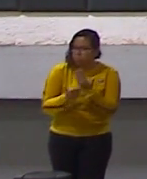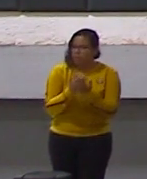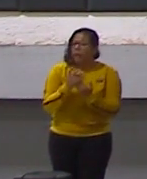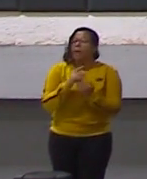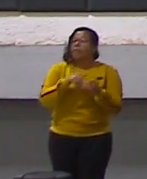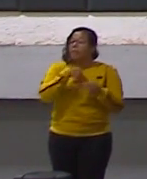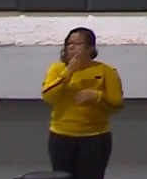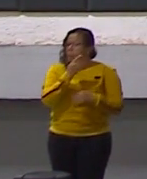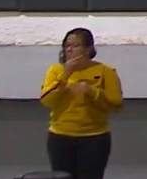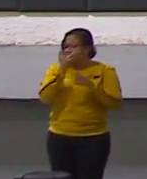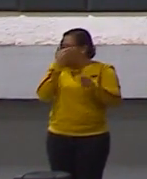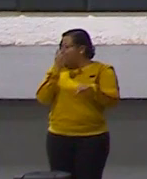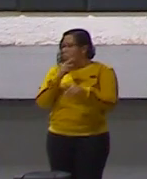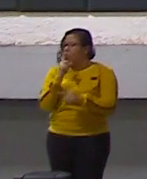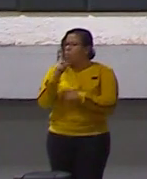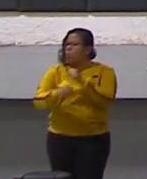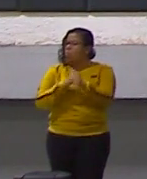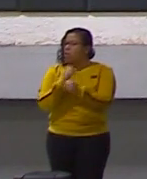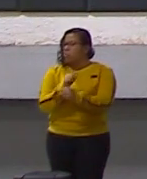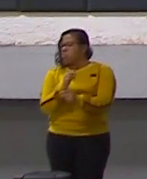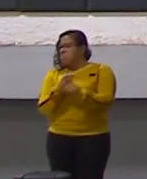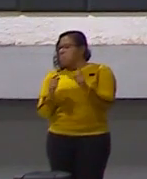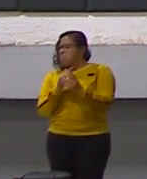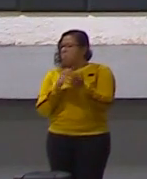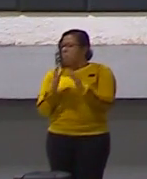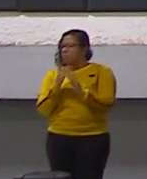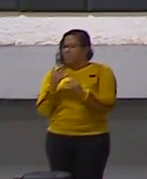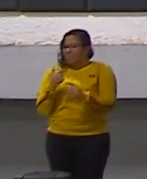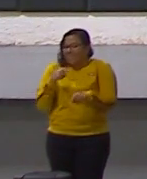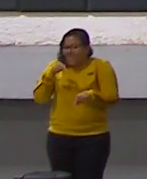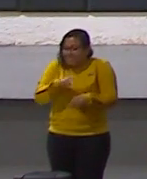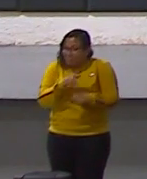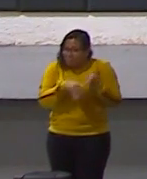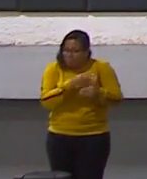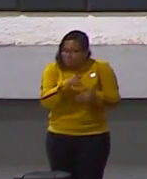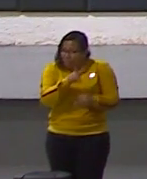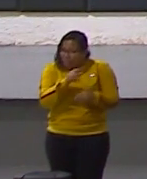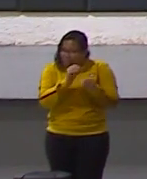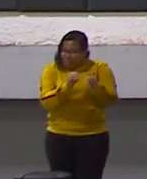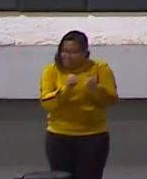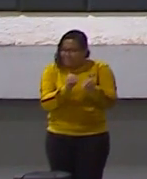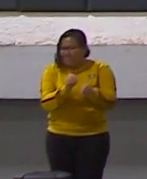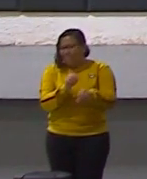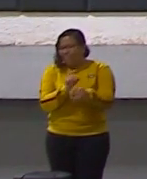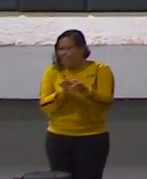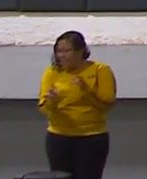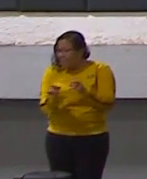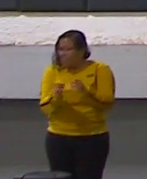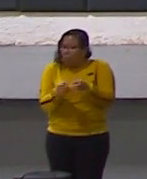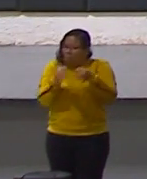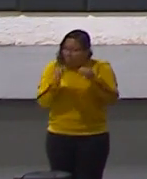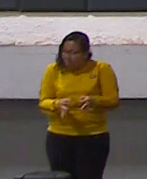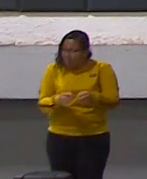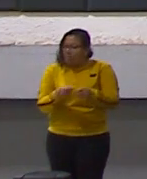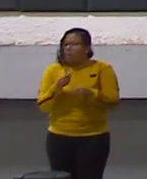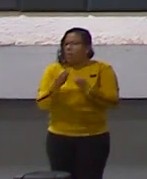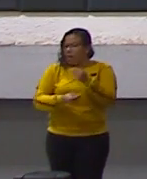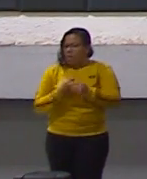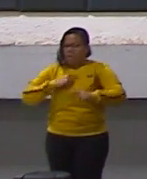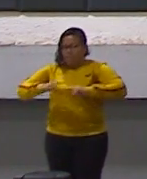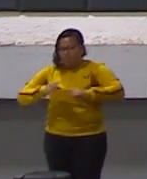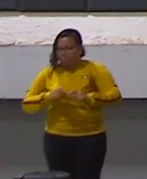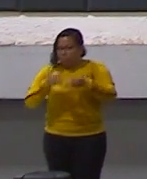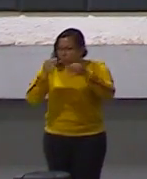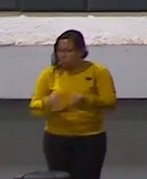porque estos procesos no se les puede fijar la fecha de condicionada de la administración